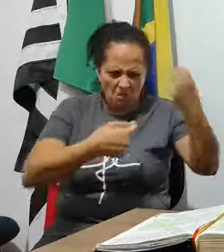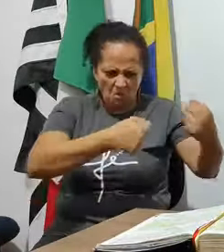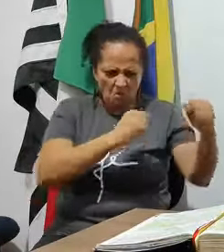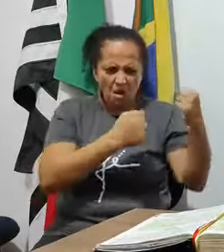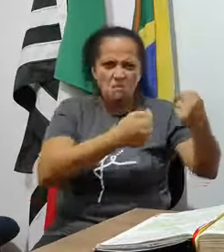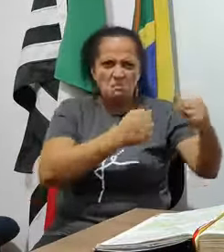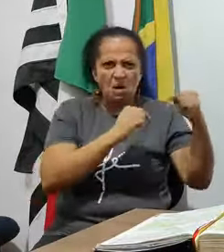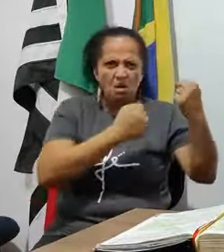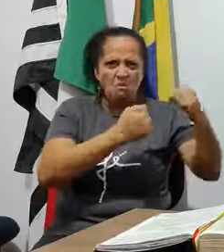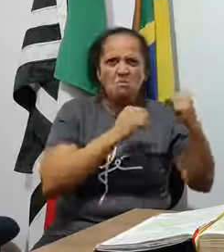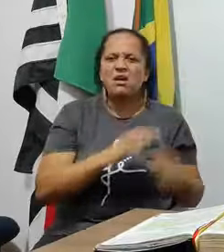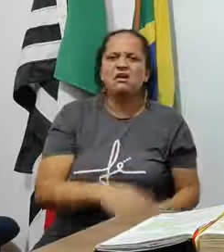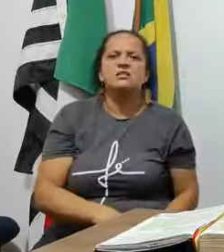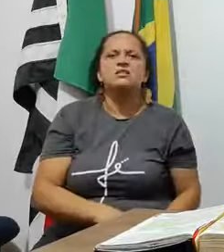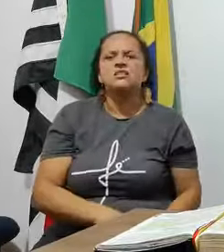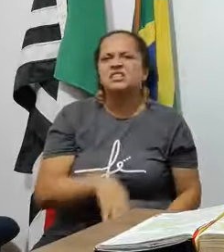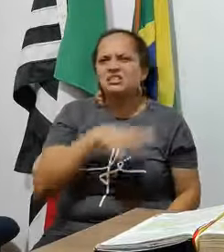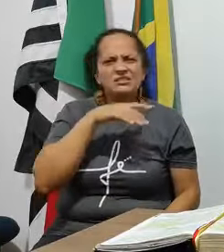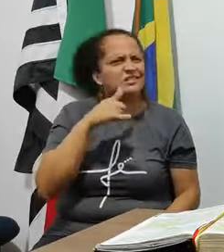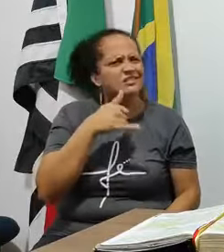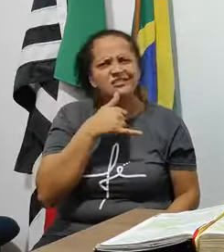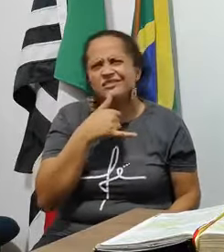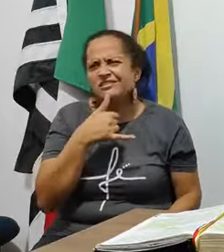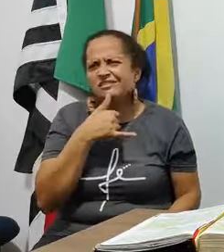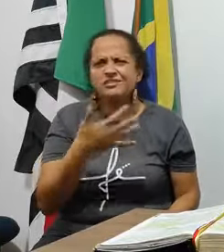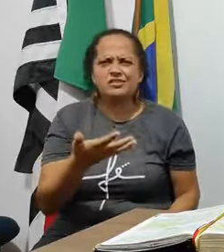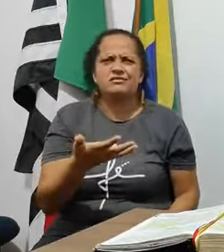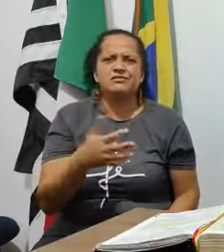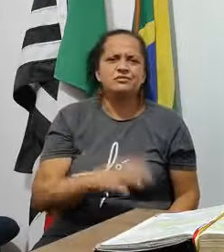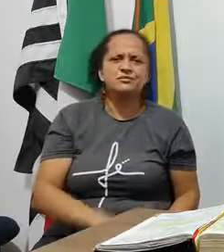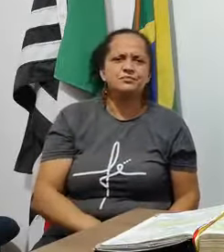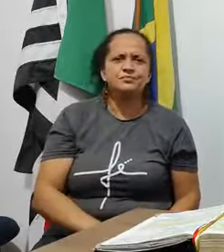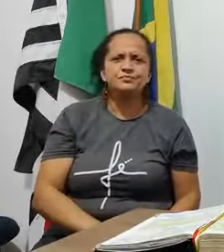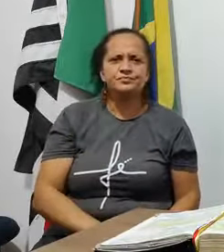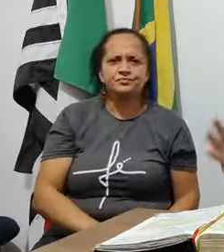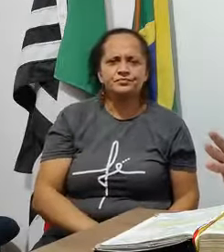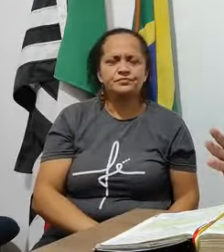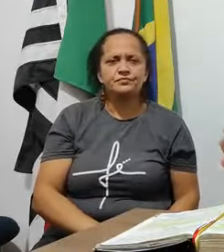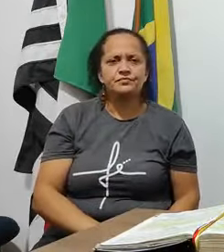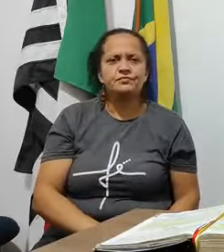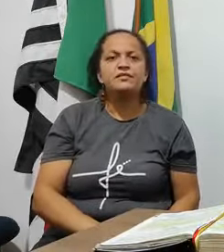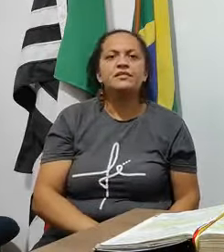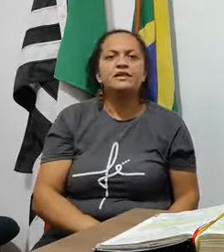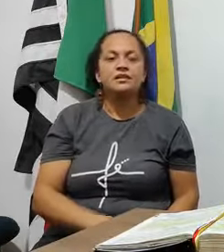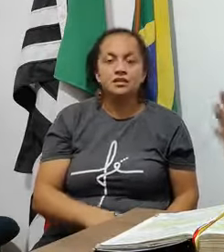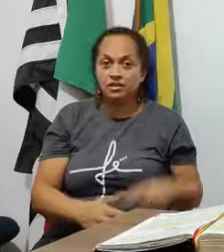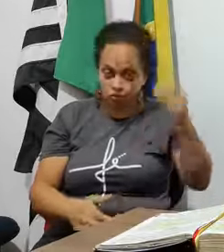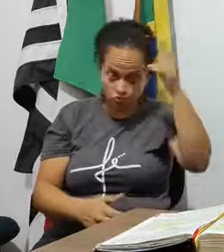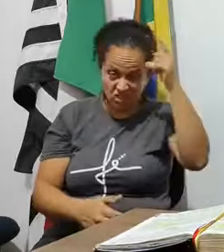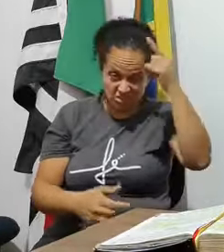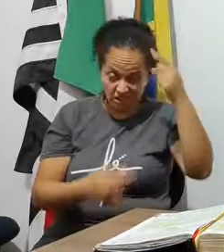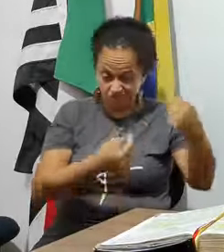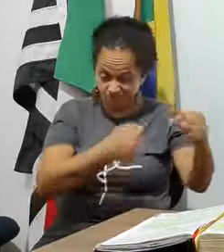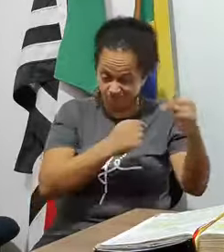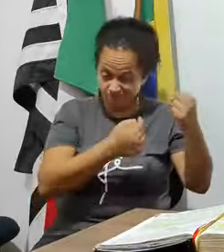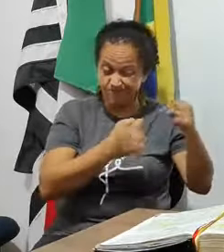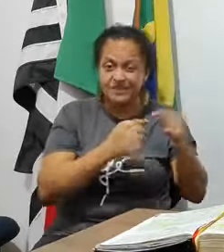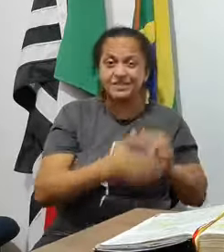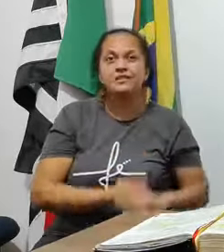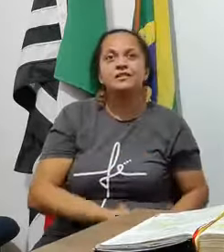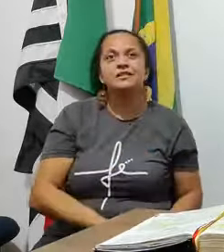por Satanás. Isso é muito triste, muito triste. E Satanás, uma outra estratégia do